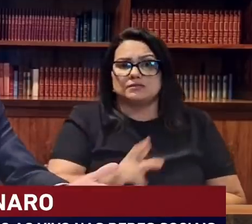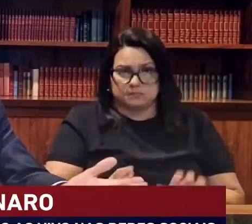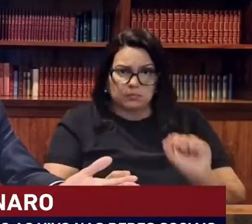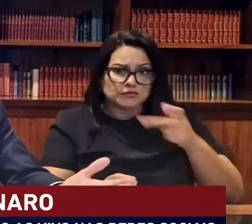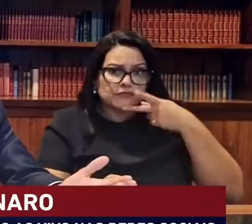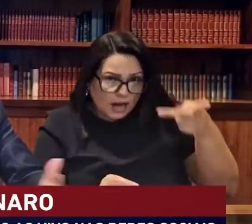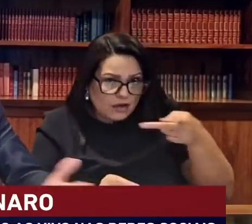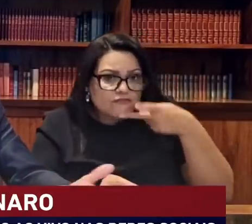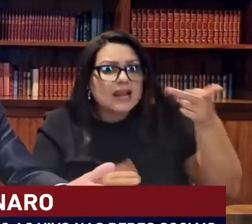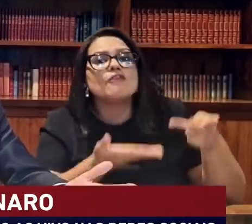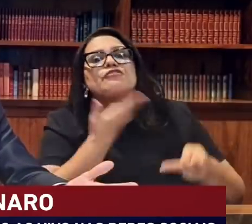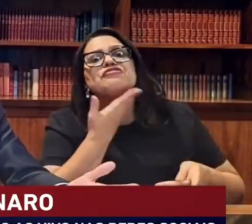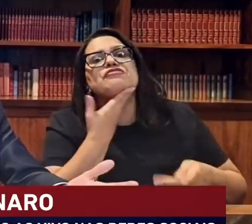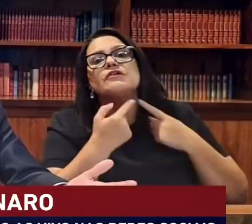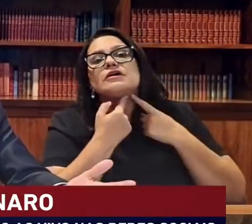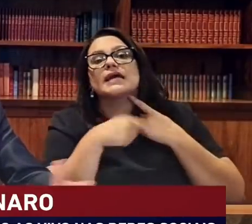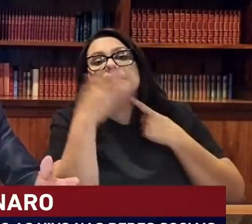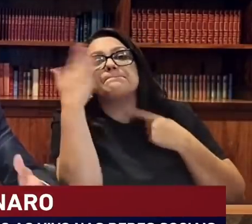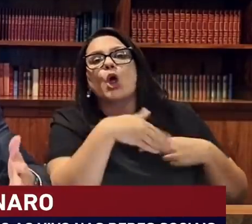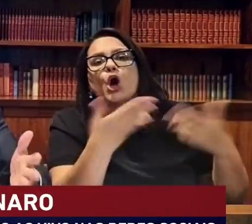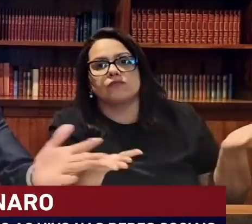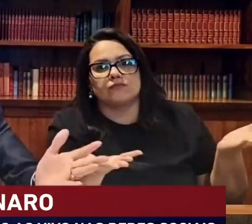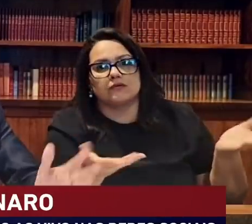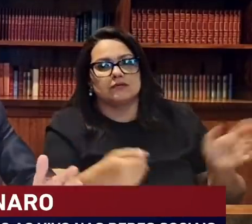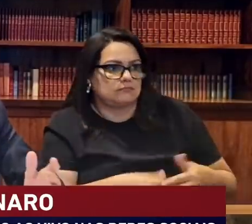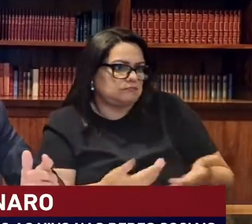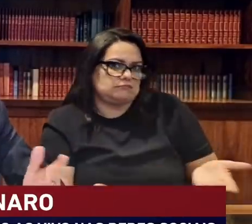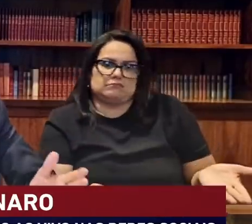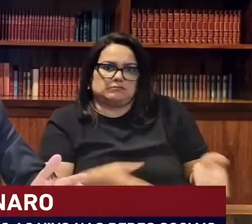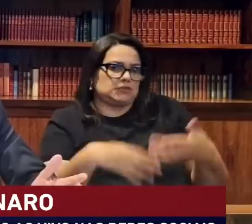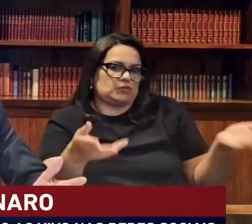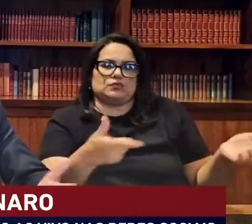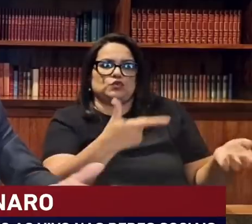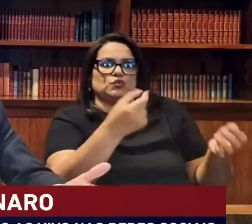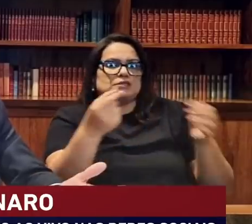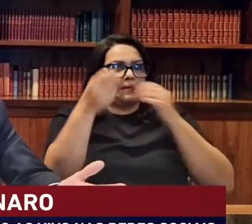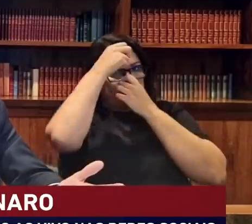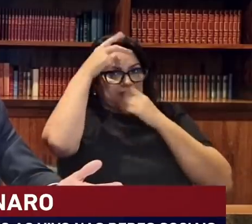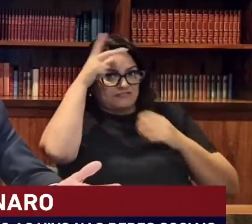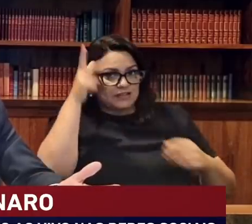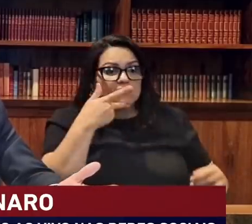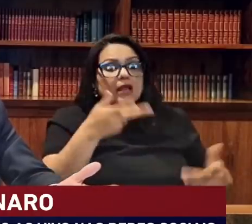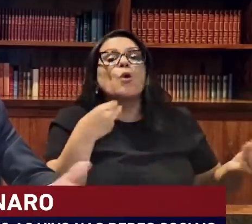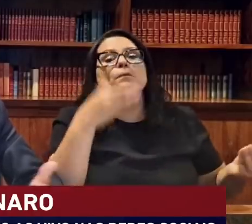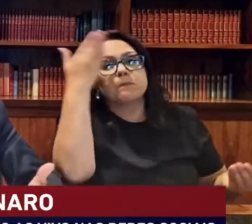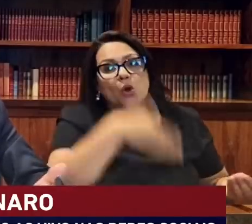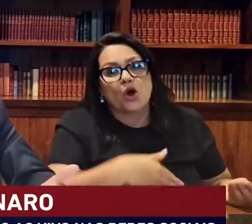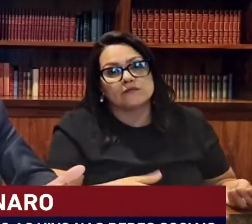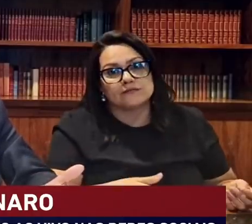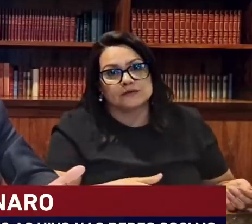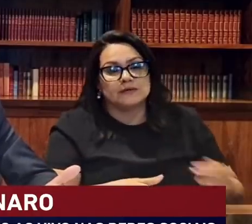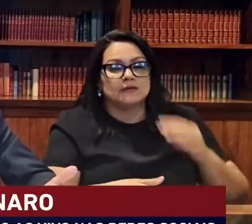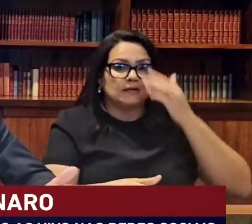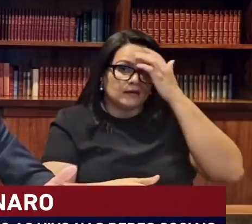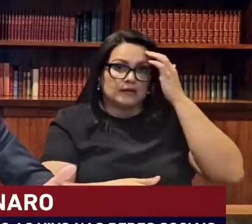alguma prova, pô, só da boca para fora, daqui a pouco vai aparecer 200 prefeitos falando isso aí, pô, da boca para fora. E esse prefeito,